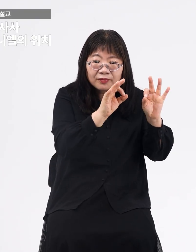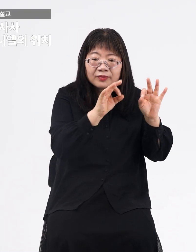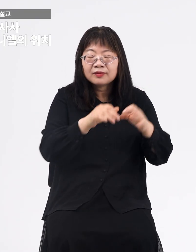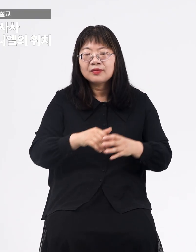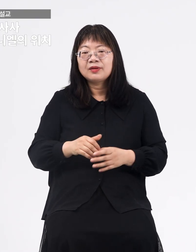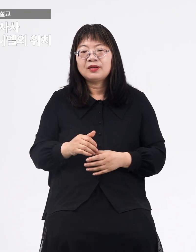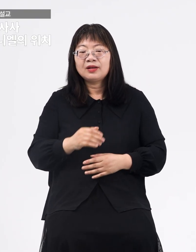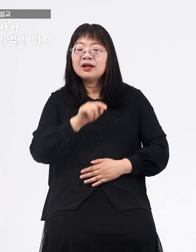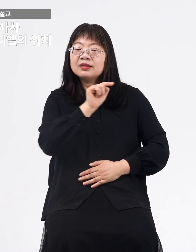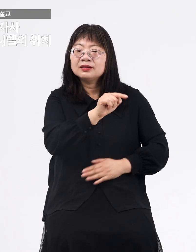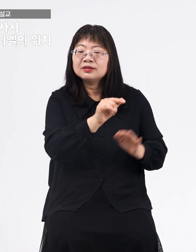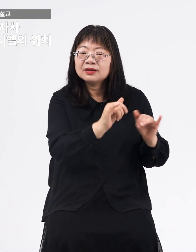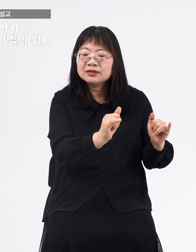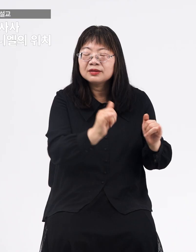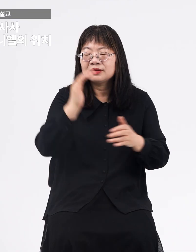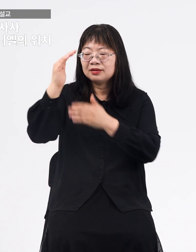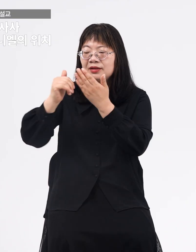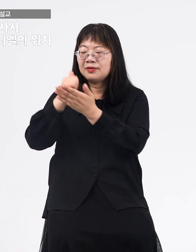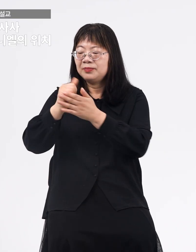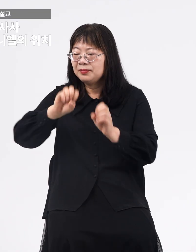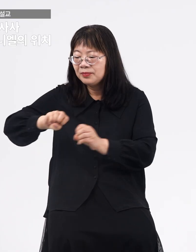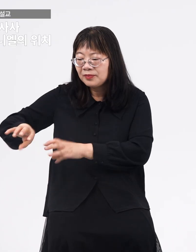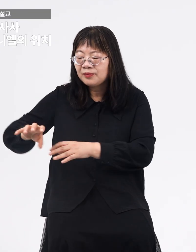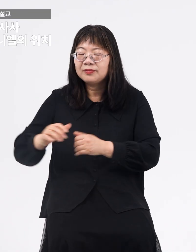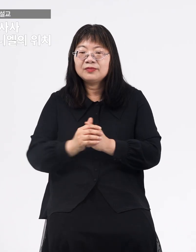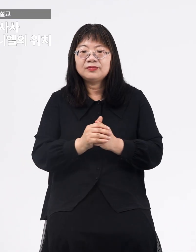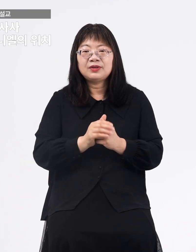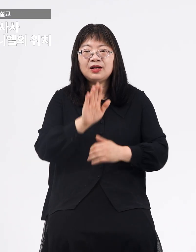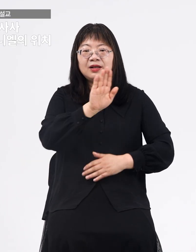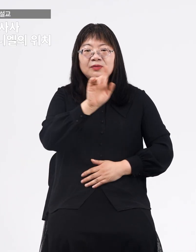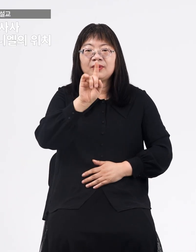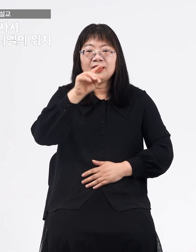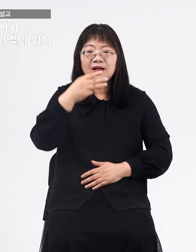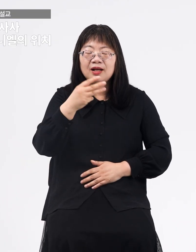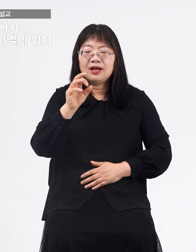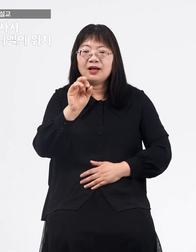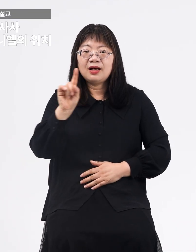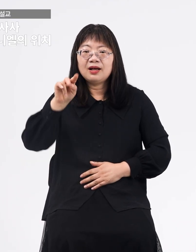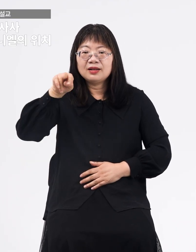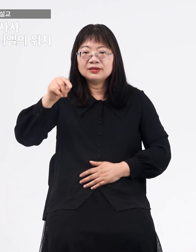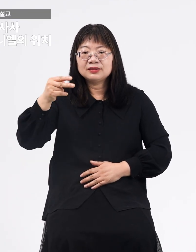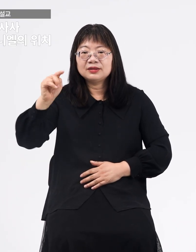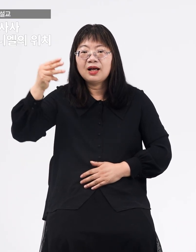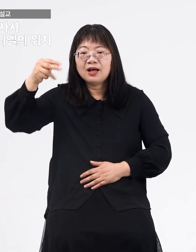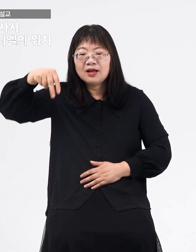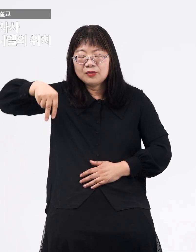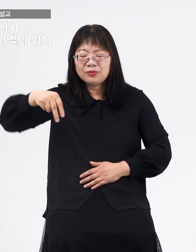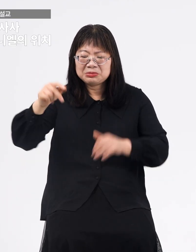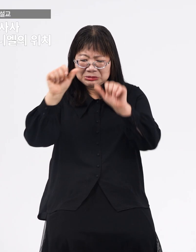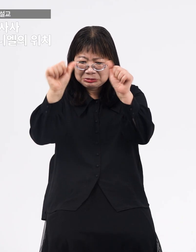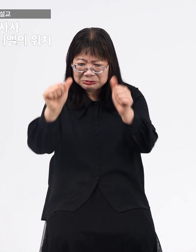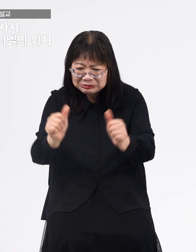해요? 버리고 바알과 아스다롯을 섬겼으므로 이렇게 되어